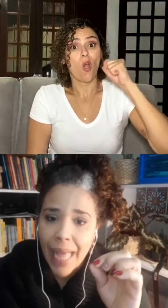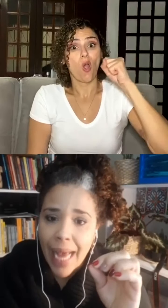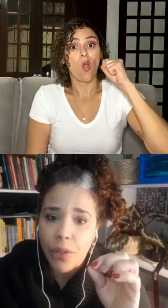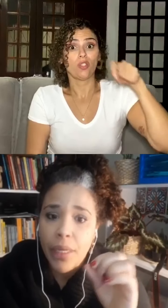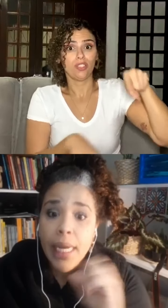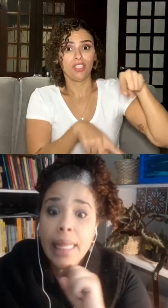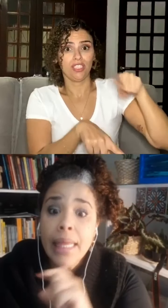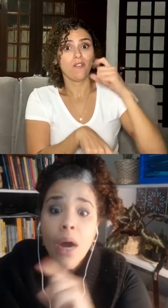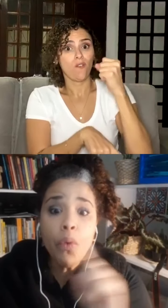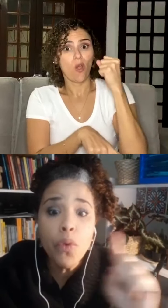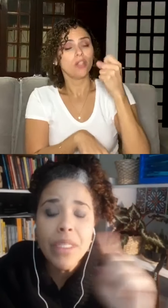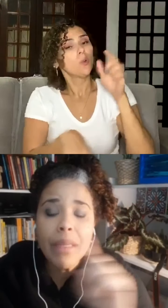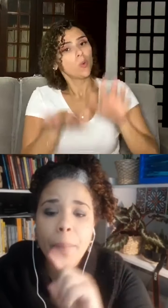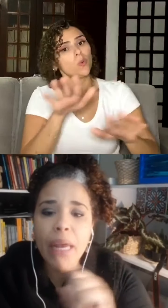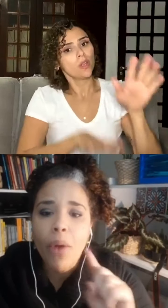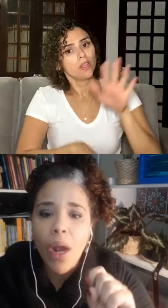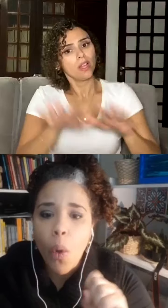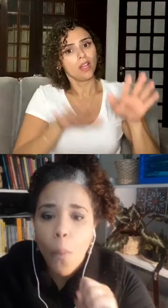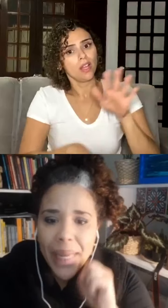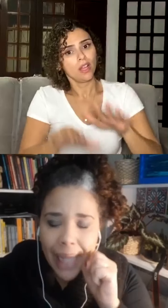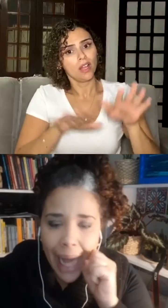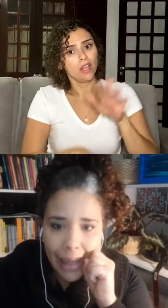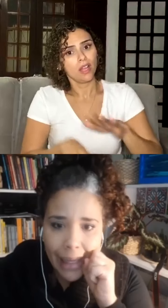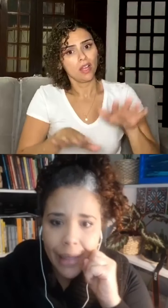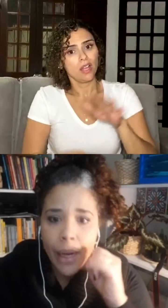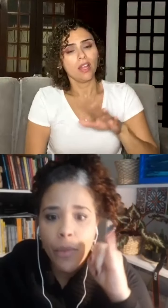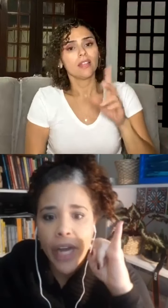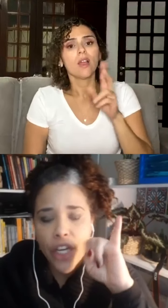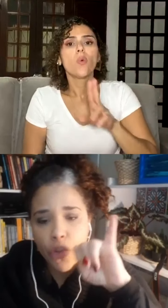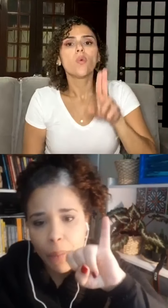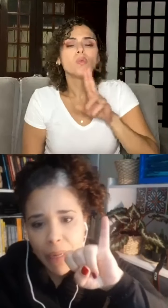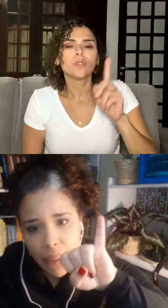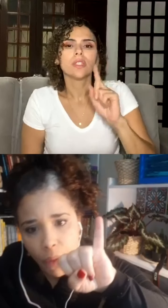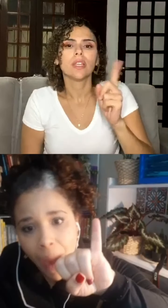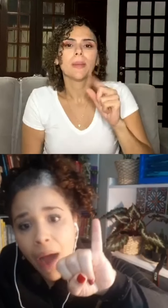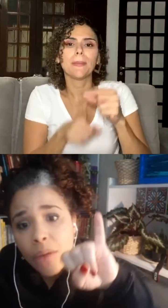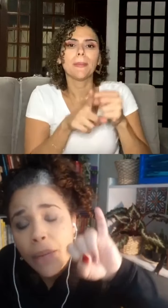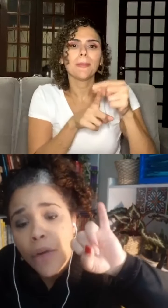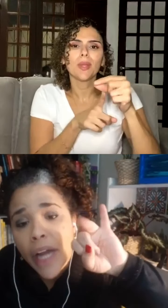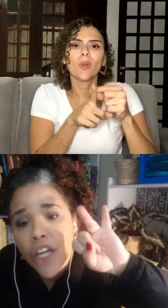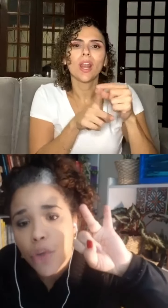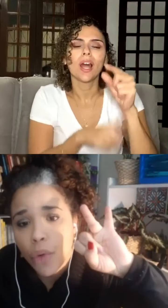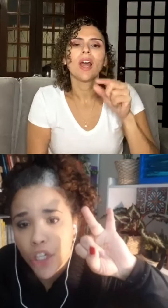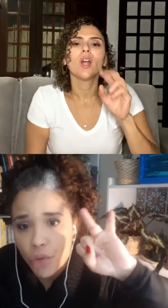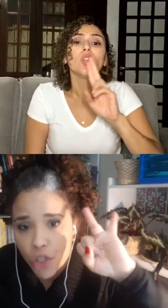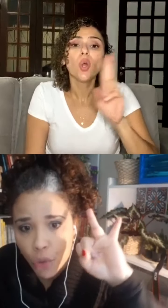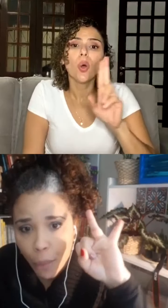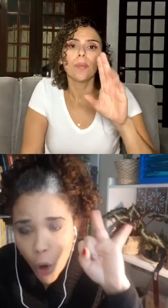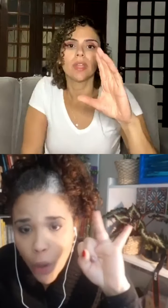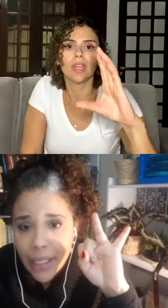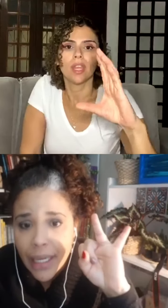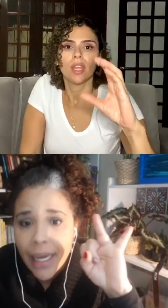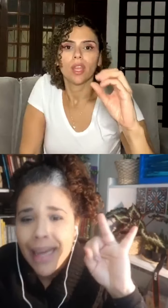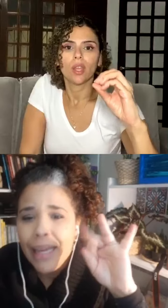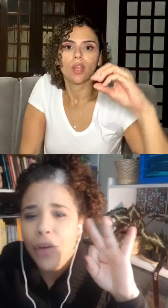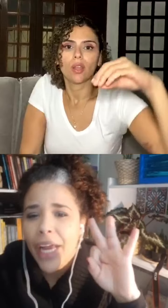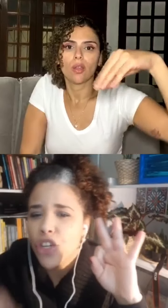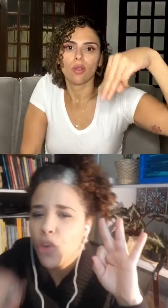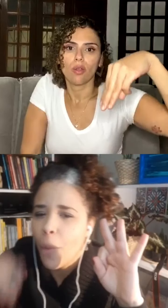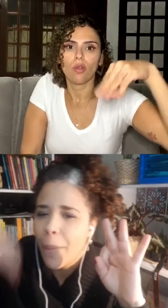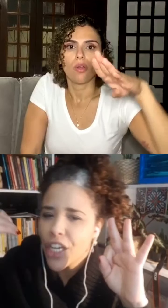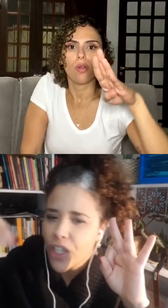cuidado. Não use pílula combinada. Mulheres com pressão alta, mulheres com risco de trombose e